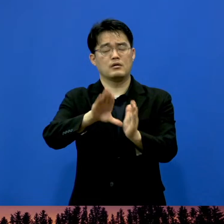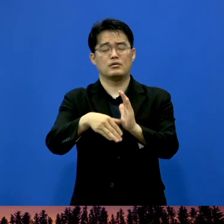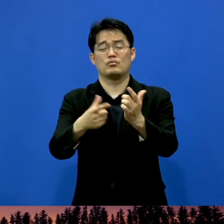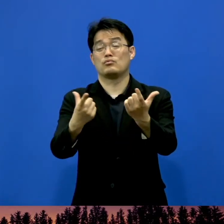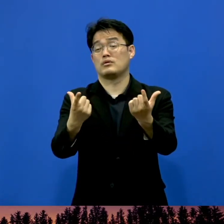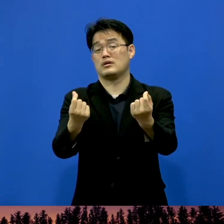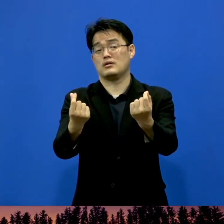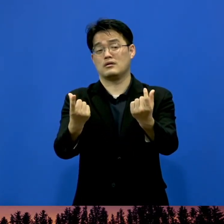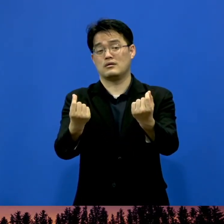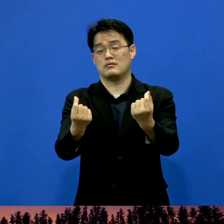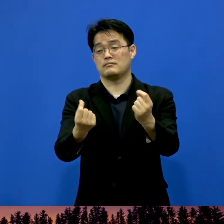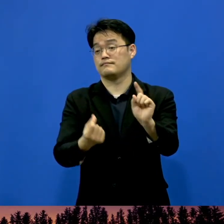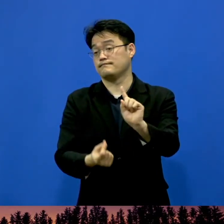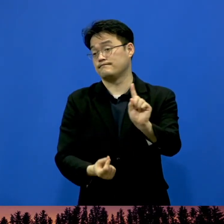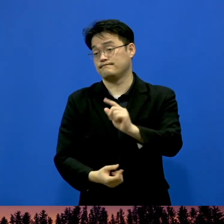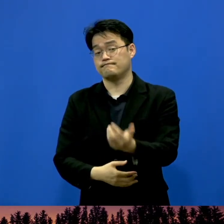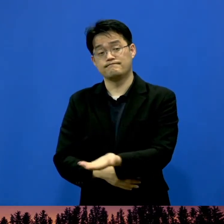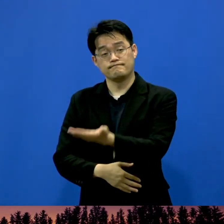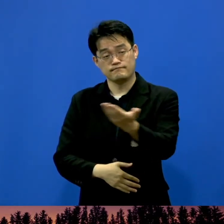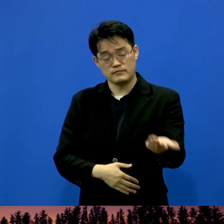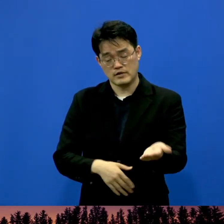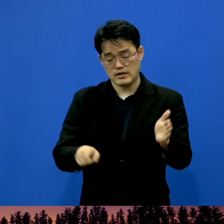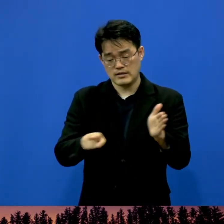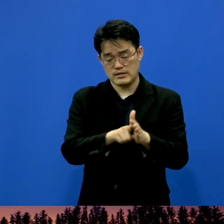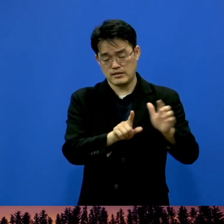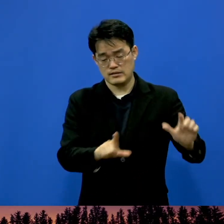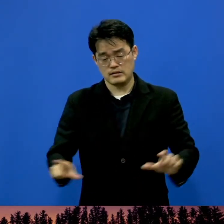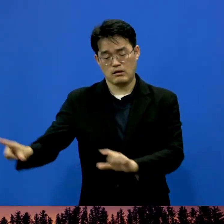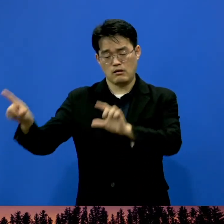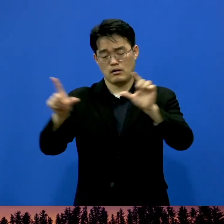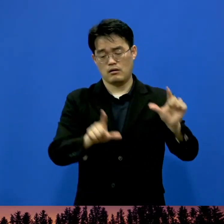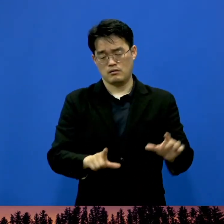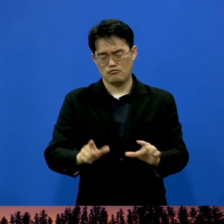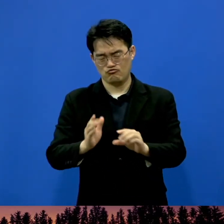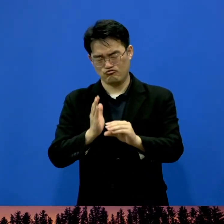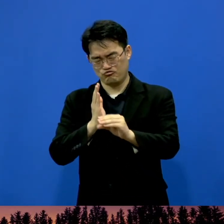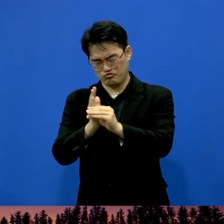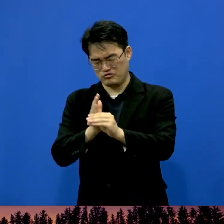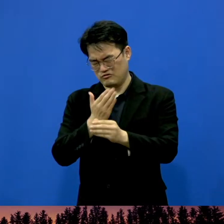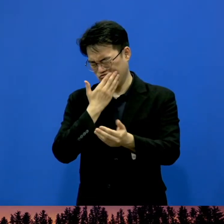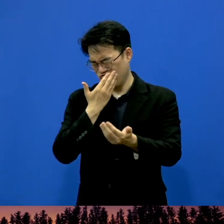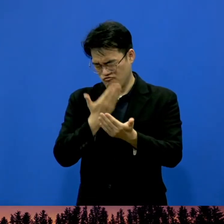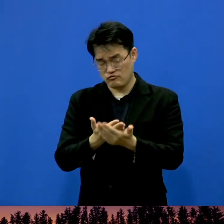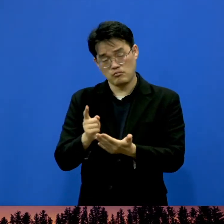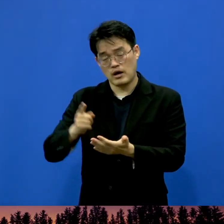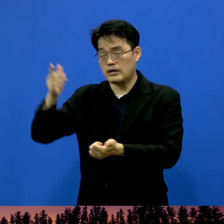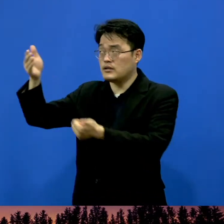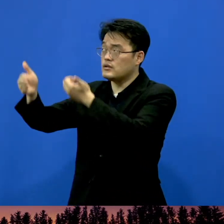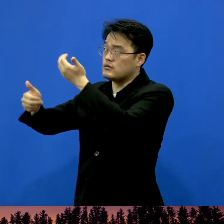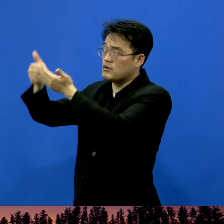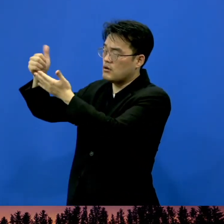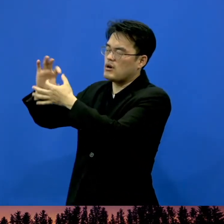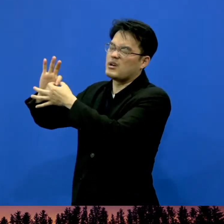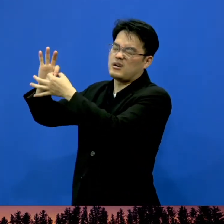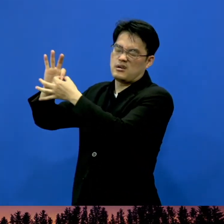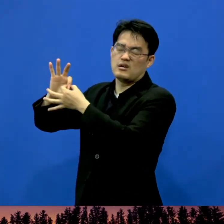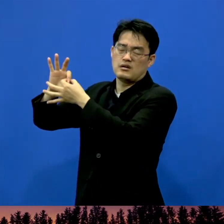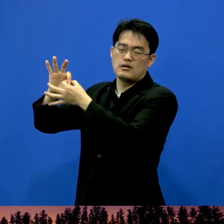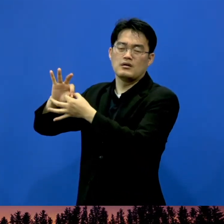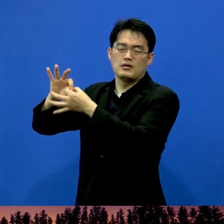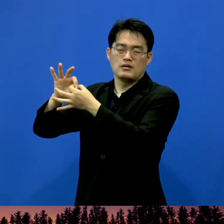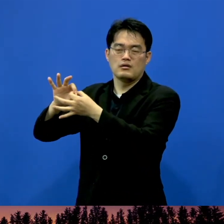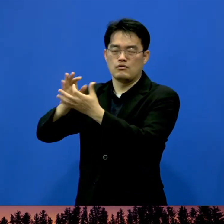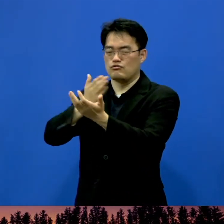연결시키면 어때요? 우리 신앙생활의 핵심이 뭐냐? 하나님과의 관계에 있다는 거예요. 하나님과 나와의